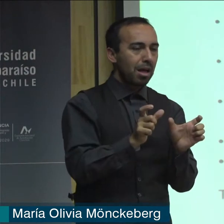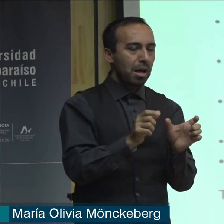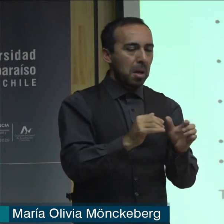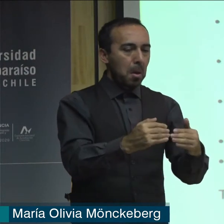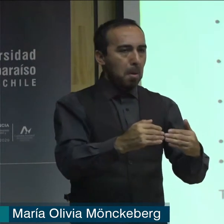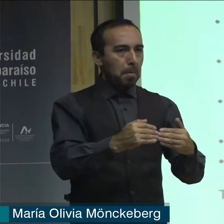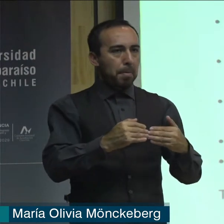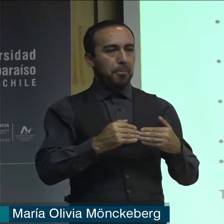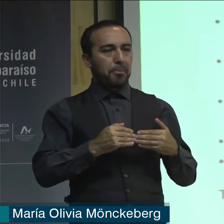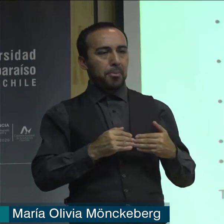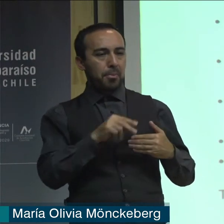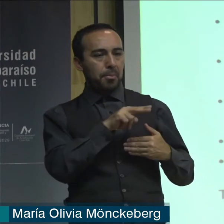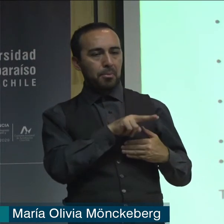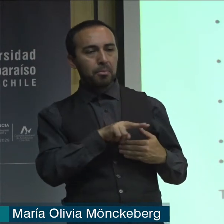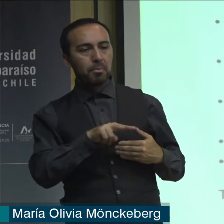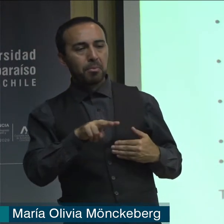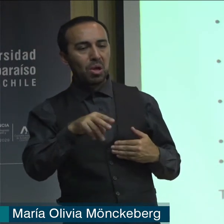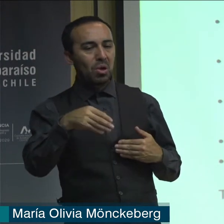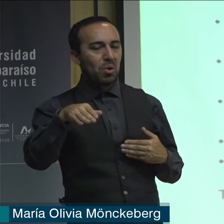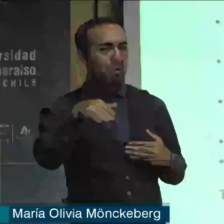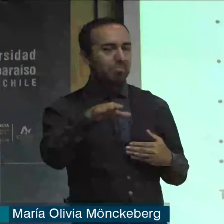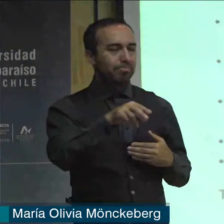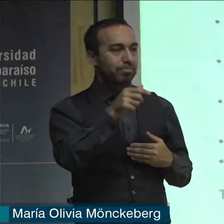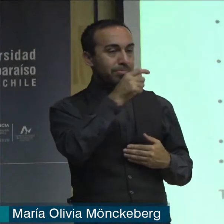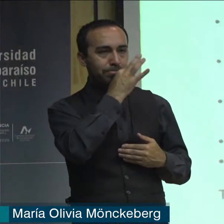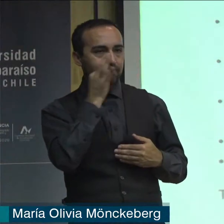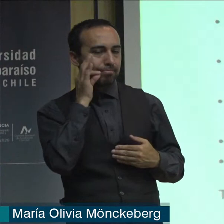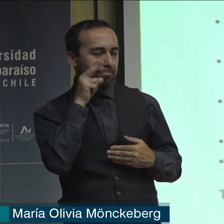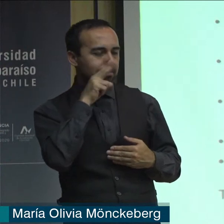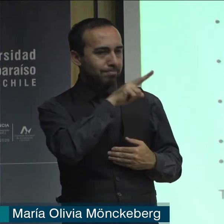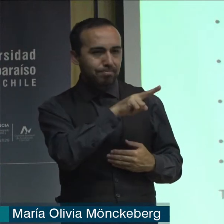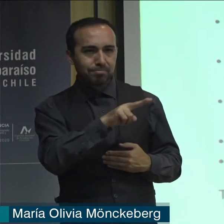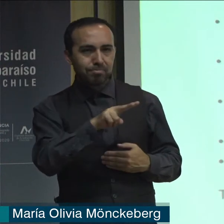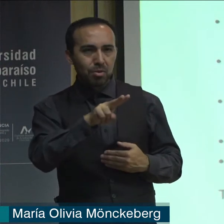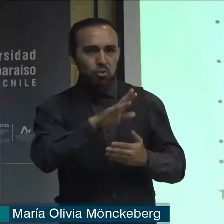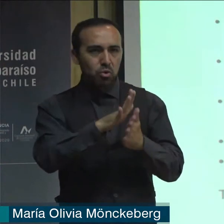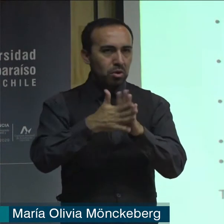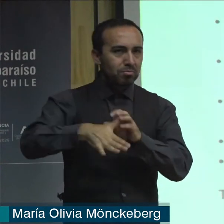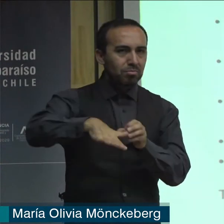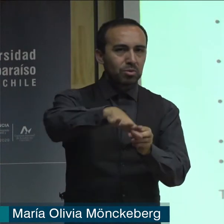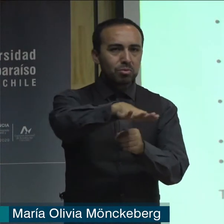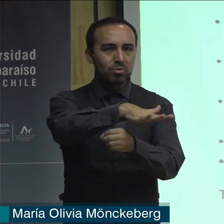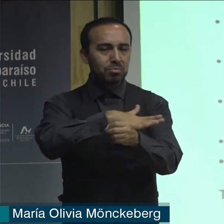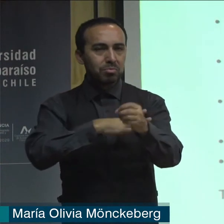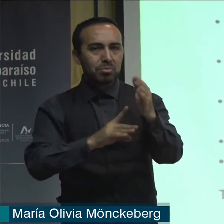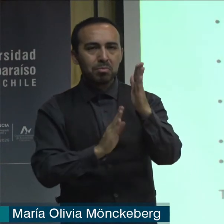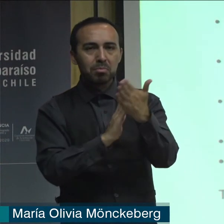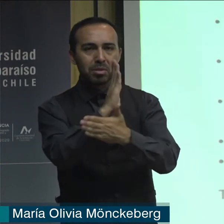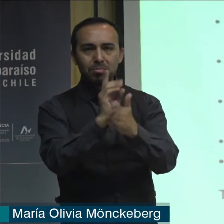pero que no se hubieran tanto ya no eran ministros por todo lo que estaba ocurriendo